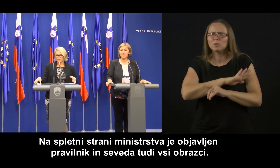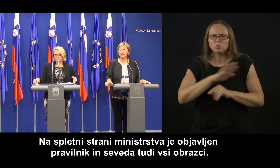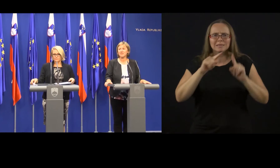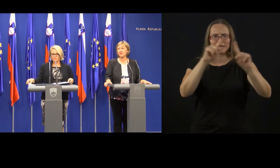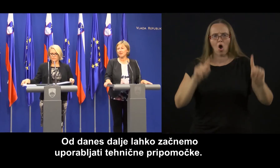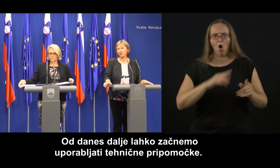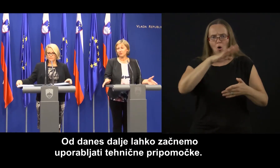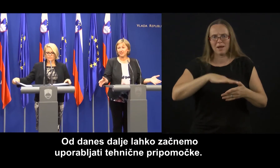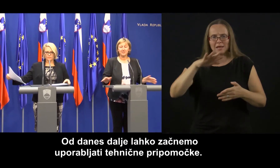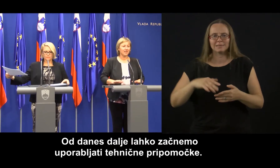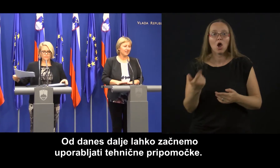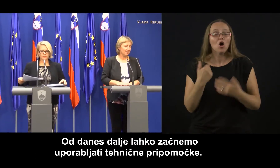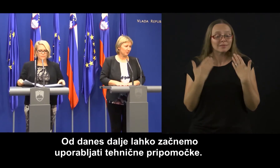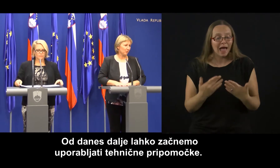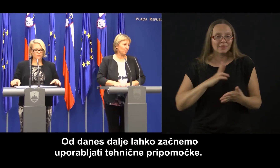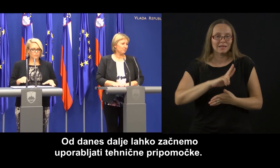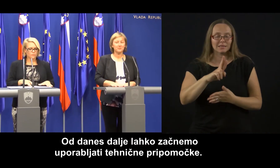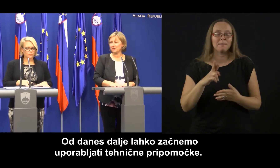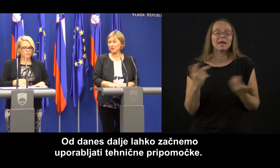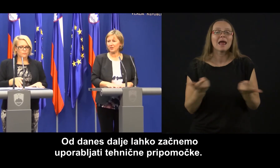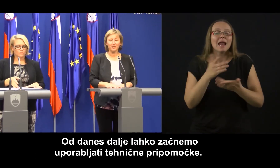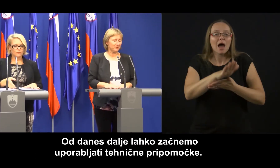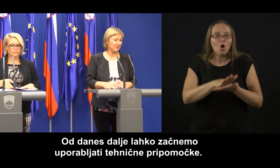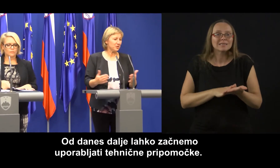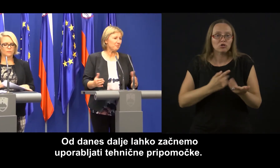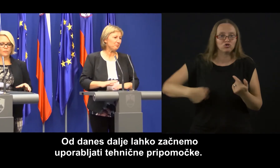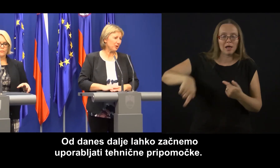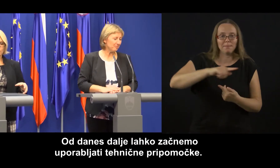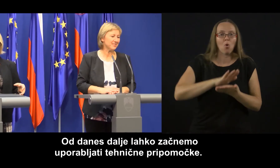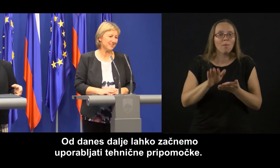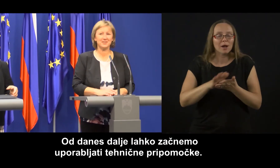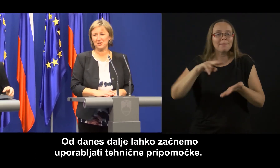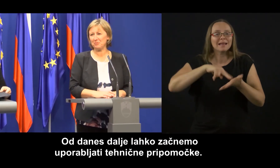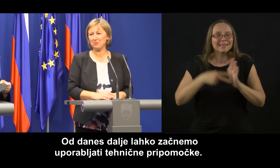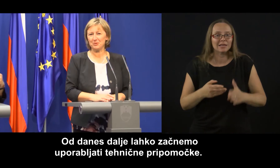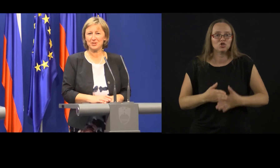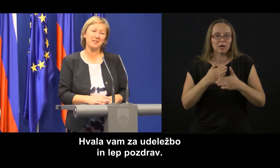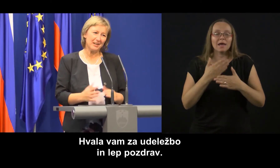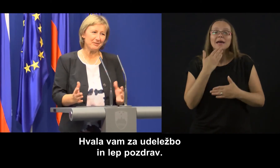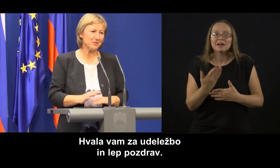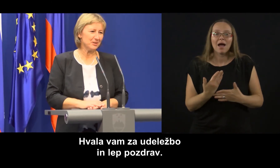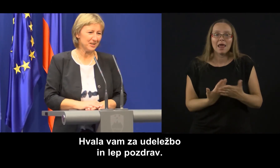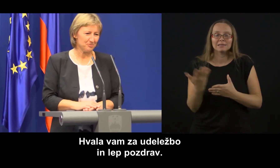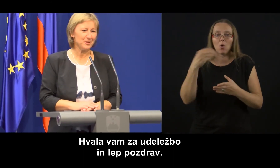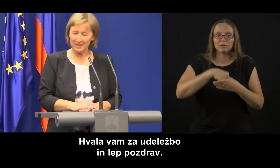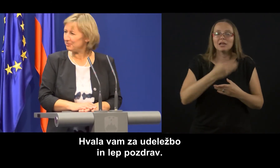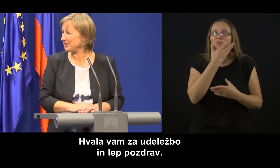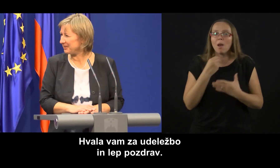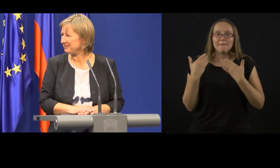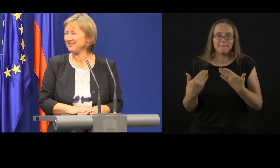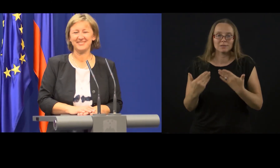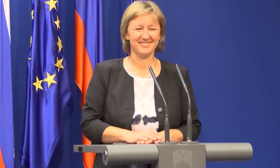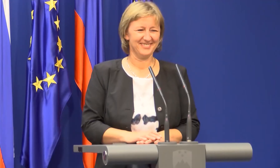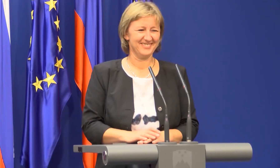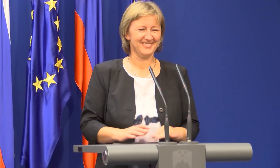vsi obrazci. Od danes dalje lahko začnemo uporabljati tehnične pripomočke. Hvala vam za udeležbo in lep